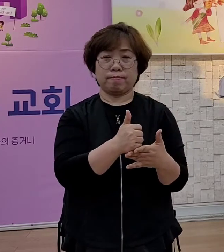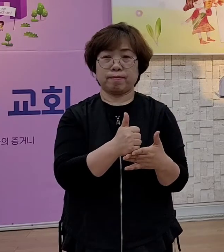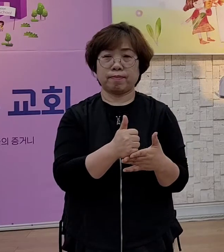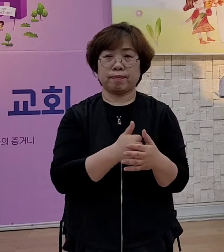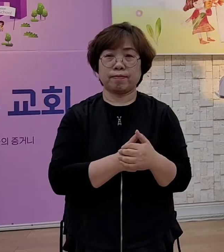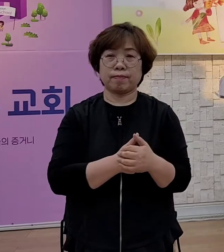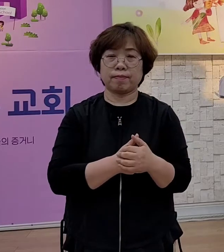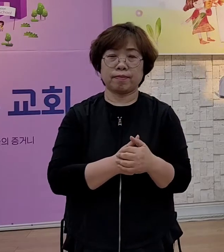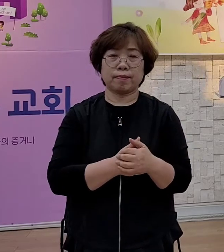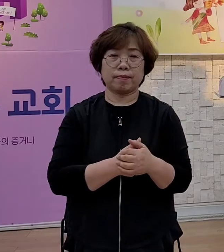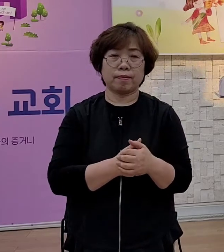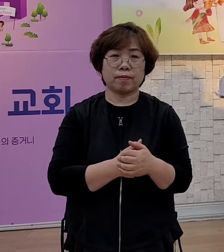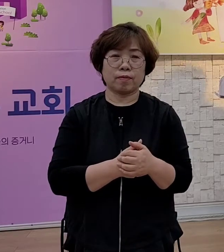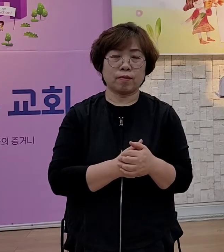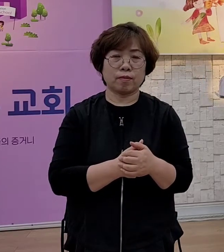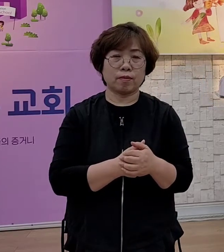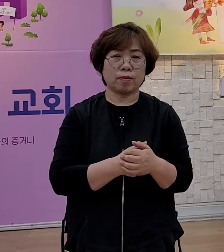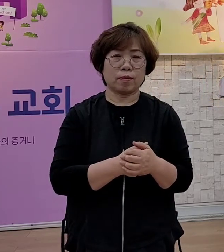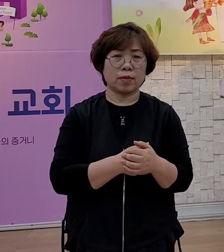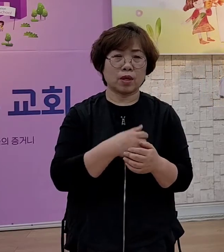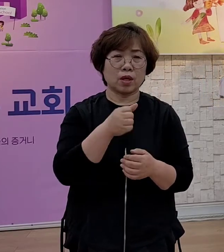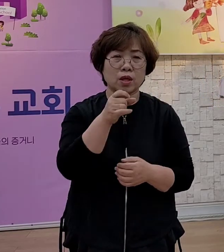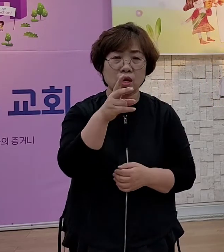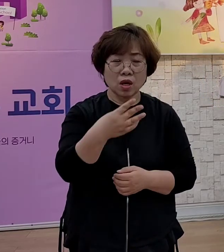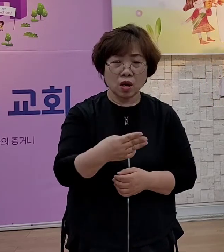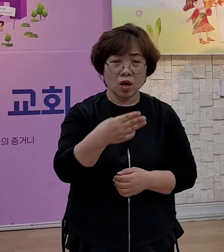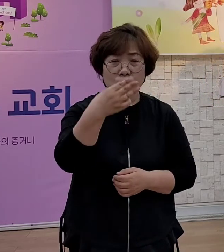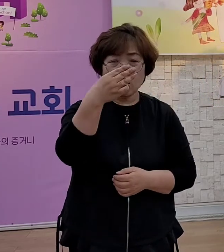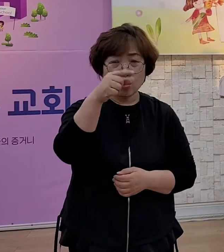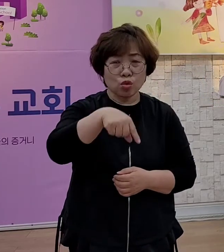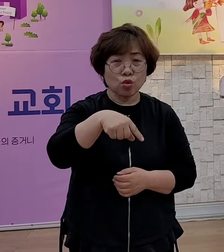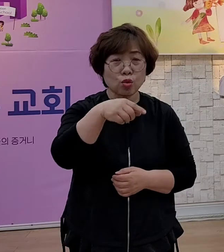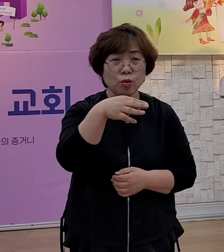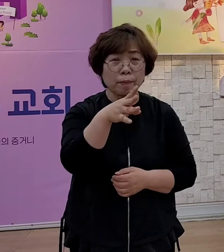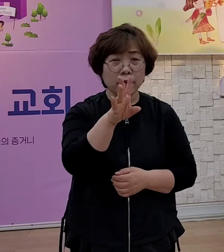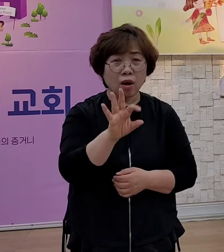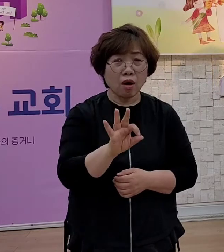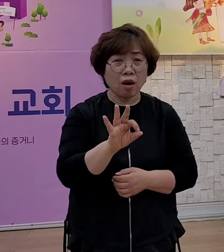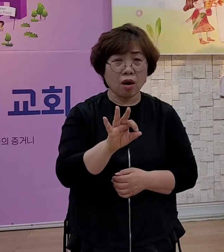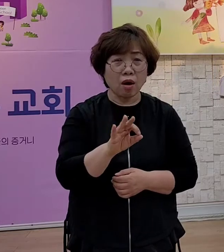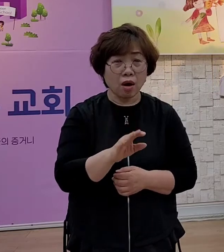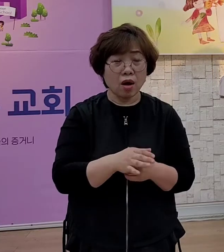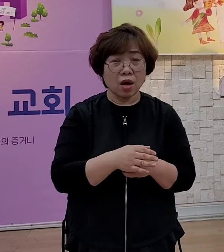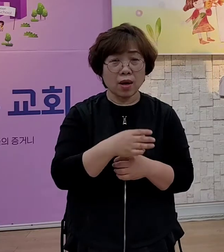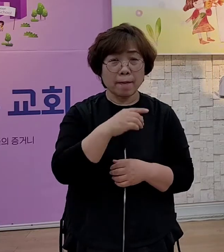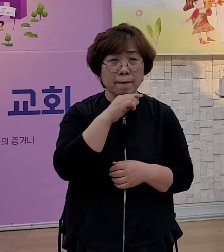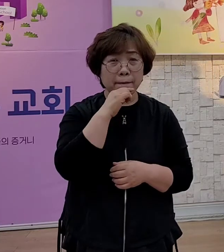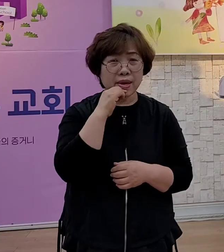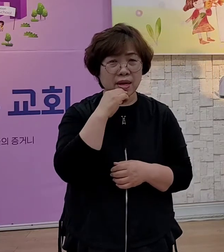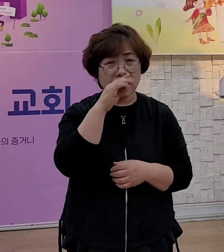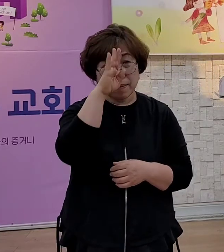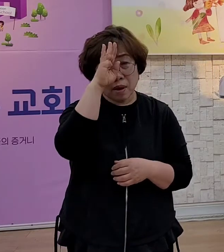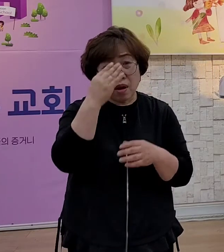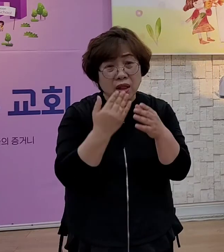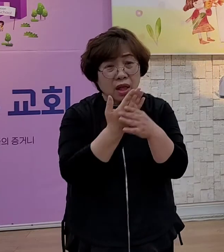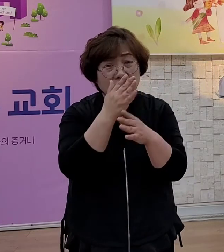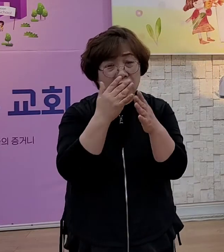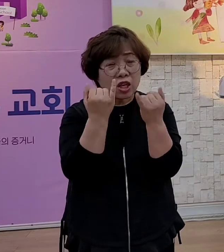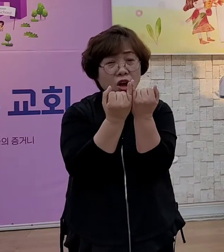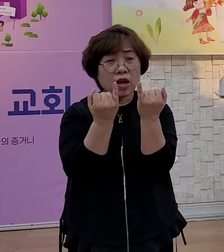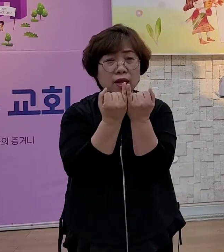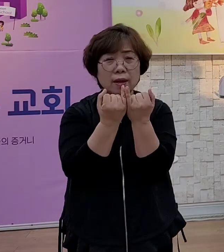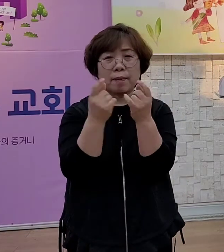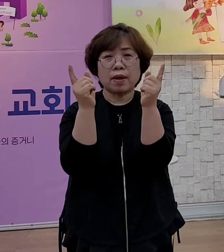혈루증 여인 안고 있는 그 여인에게도 마찬가지. 예수님이 문제 있는 사람, 직접 만난 사람들 한번 잘